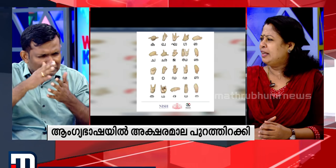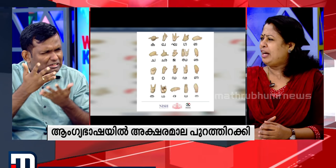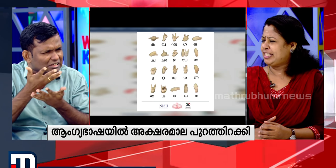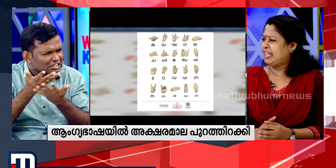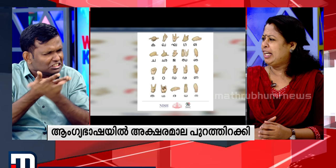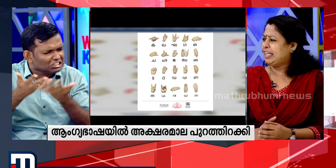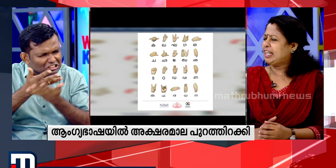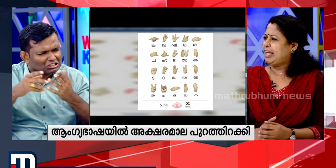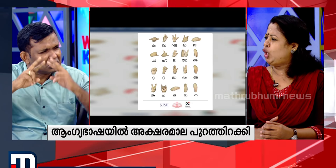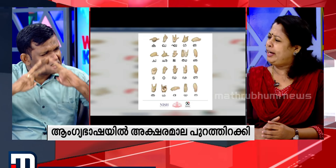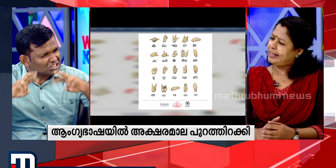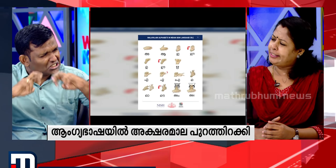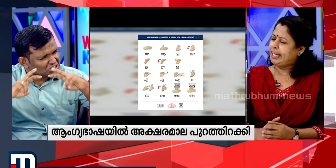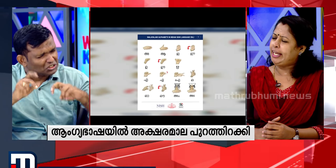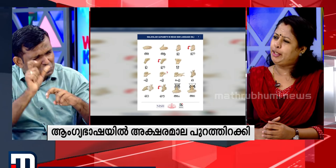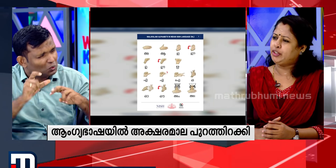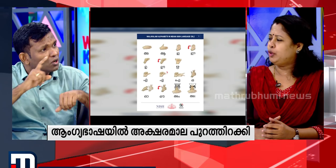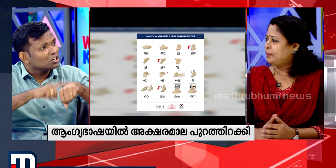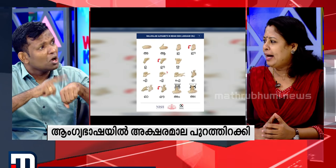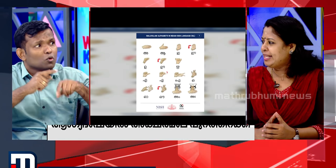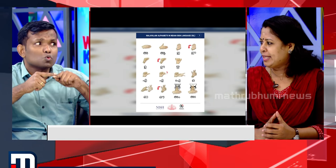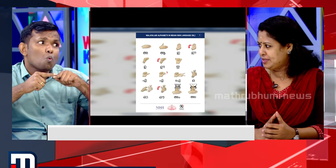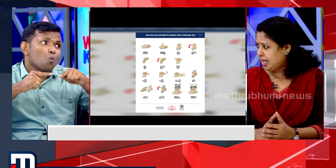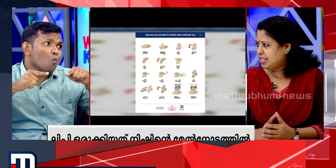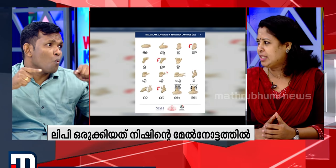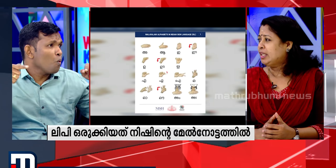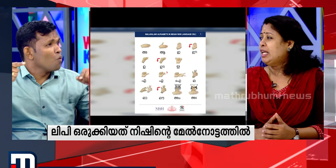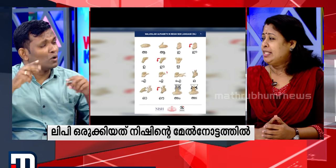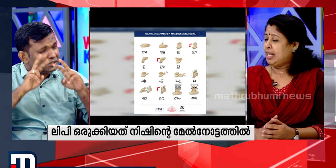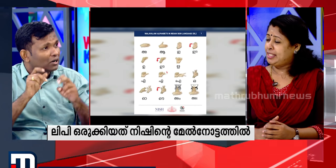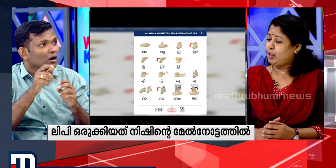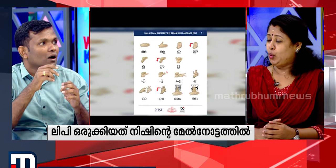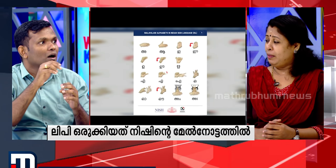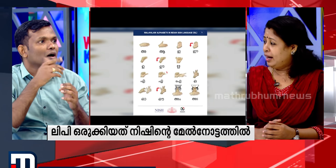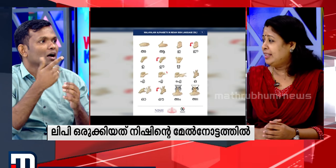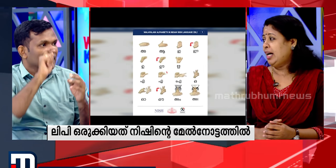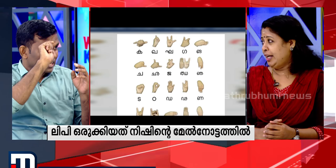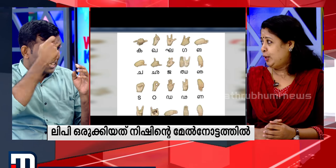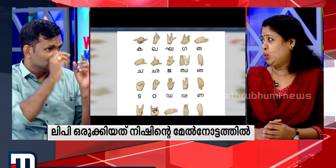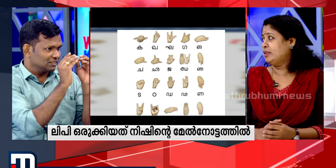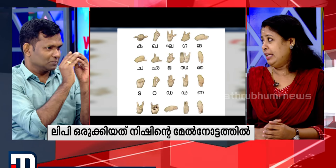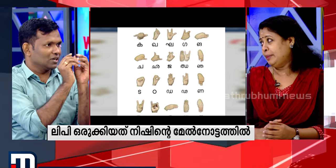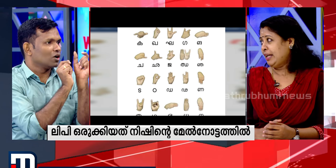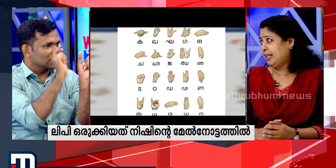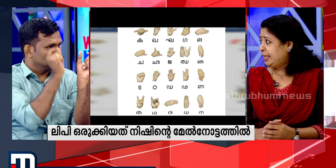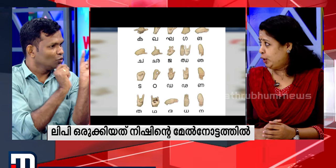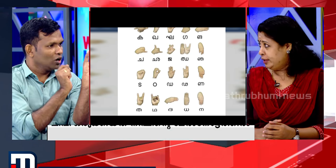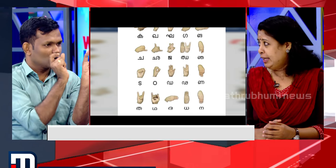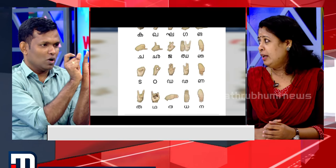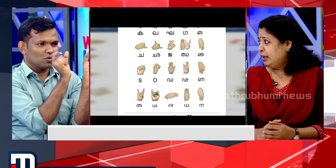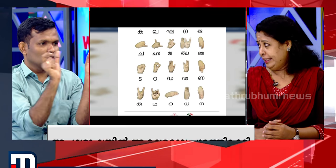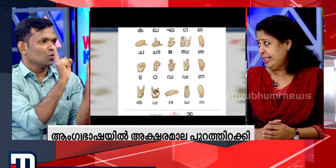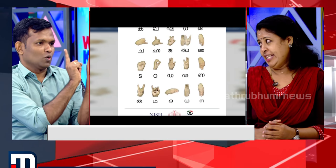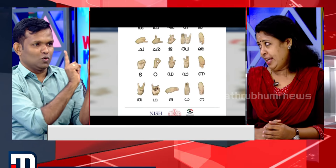മലയാളത്തിന് അക്ഷരങ്ങൾ ഇങ്ങനെ കയ്യിൽ ഉണ്ടാക്കിയ നല്ലതായിരിക്കും. അവർ ഒരുപാട് സംസാരിച്ച് ചർച്ച ചെയ്ത് ഒരുപാട് നാളെടുത്തു ശരിക്കും പറഞ്ഞാൽ ഇങ്ങനെ